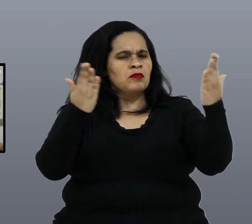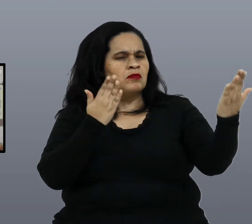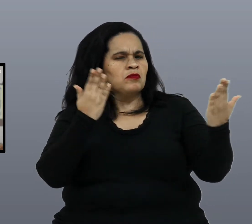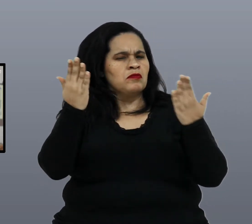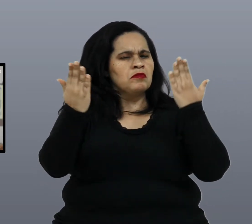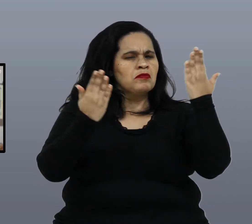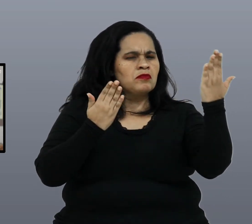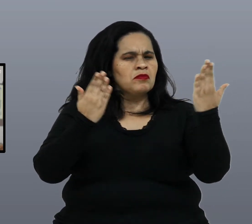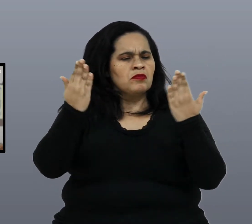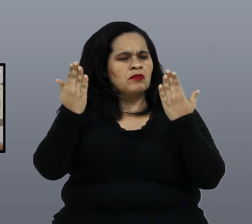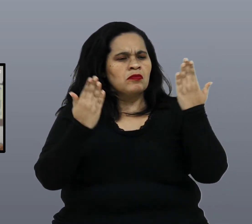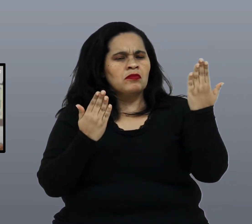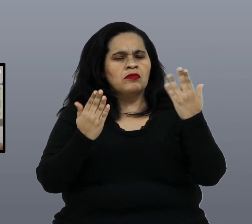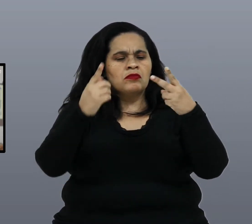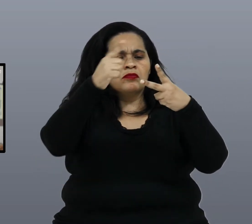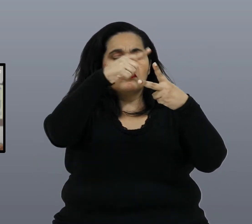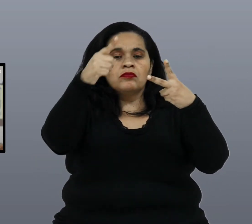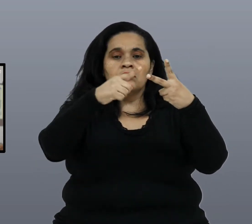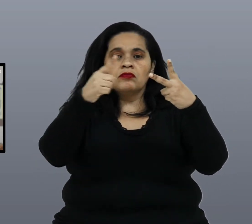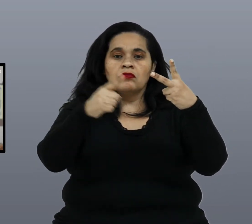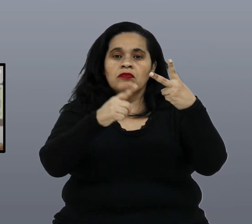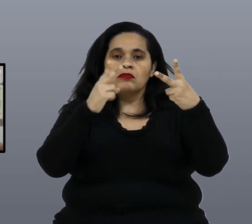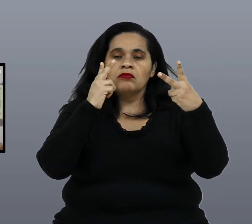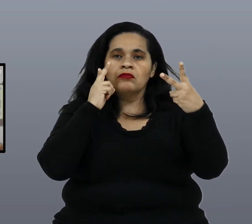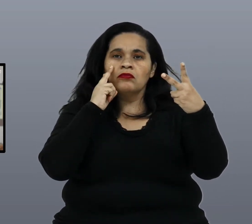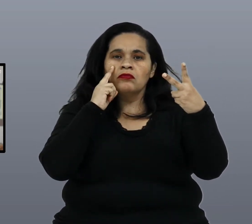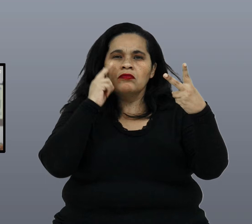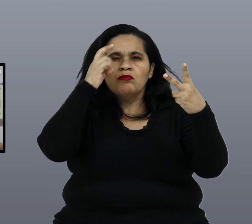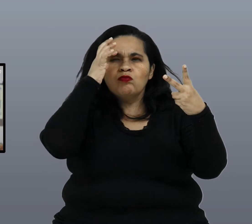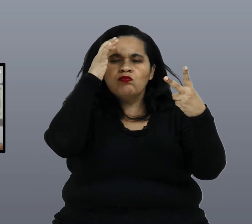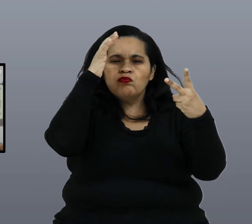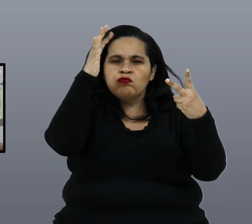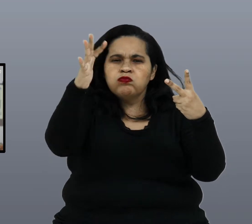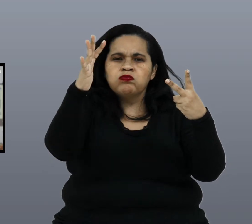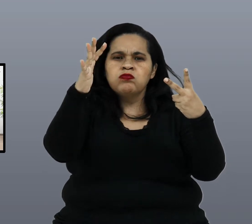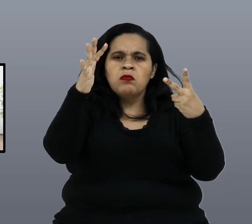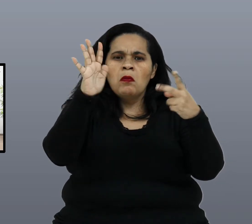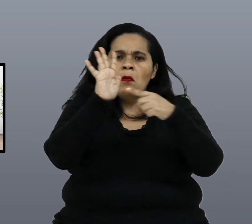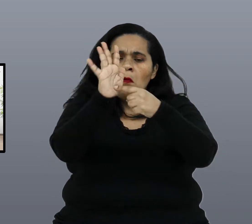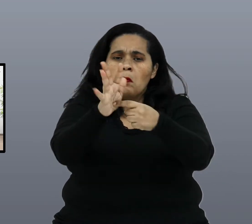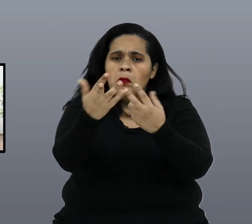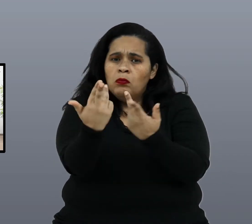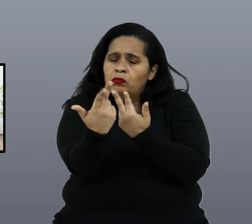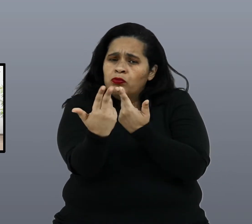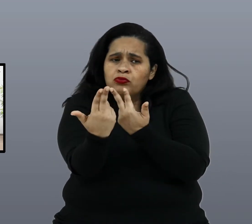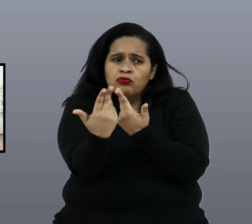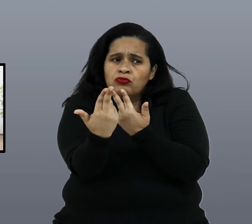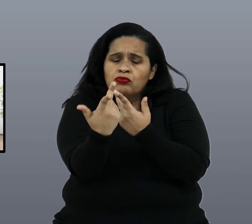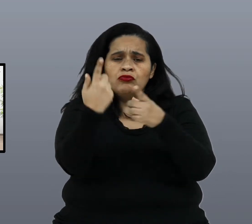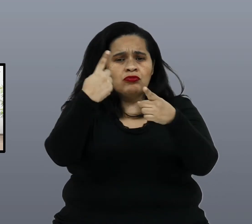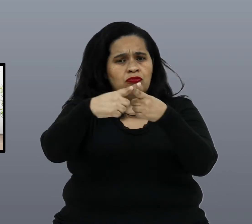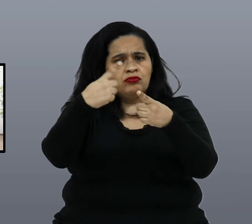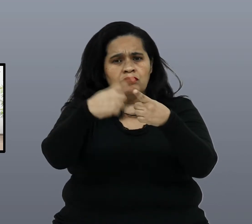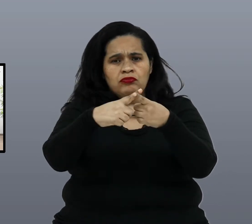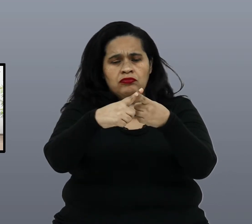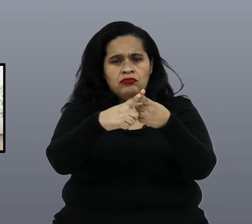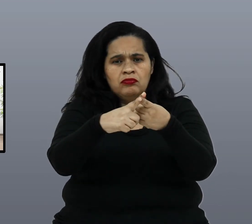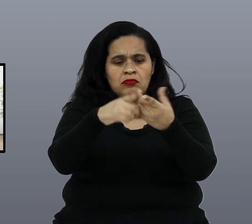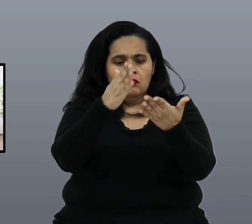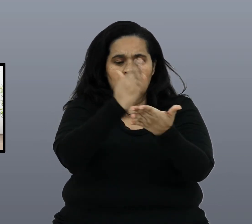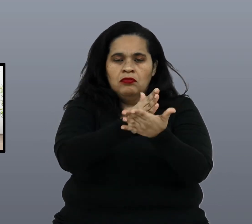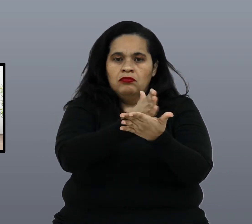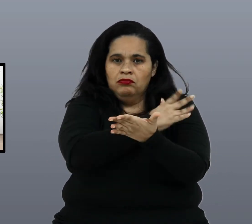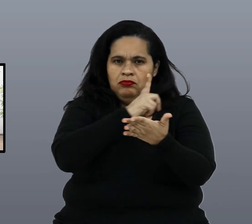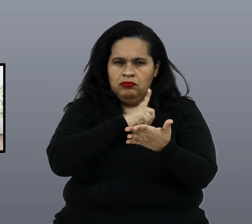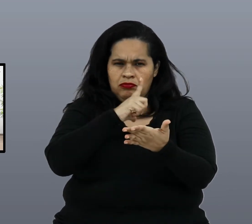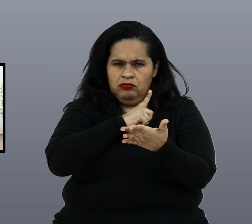comparar de fato as duas visões, o enredo é o mesmo. né? Lá, a primeira parte, a cabeça,